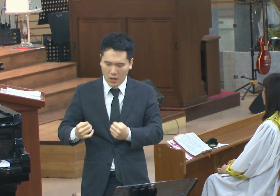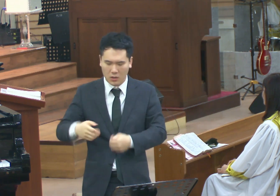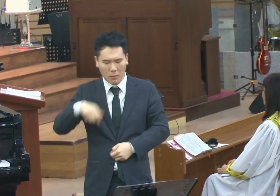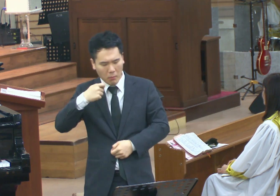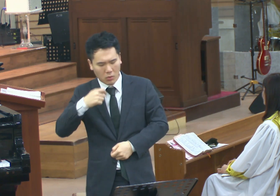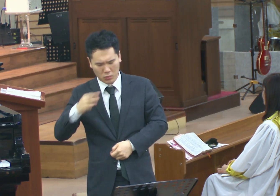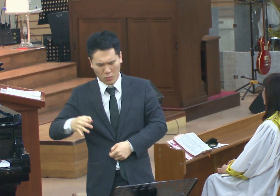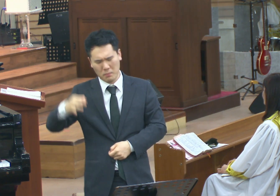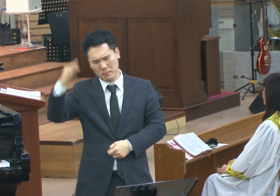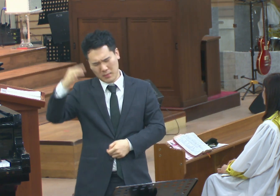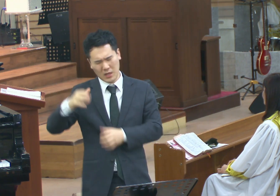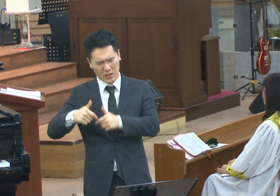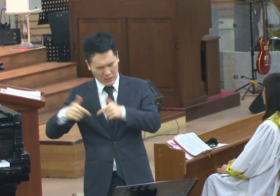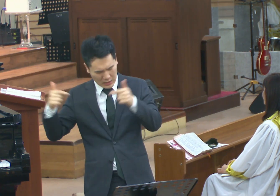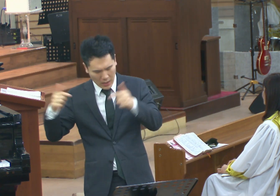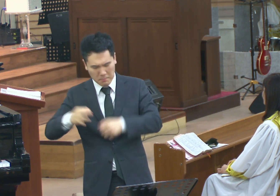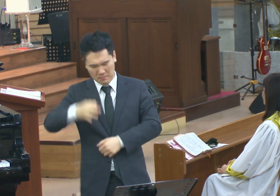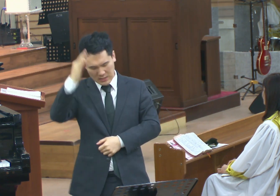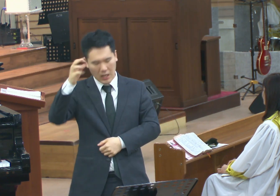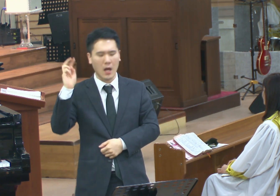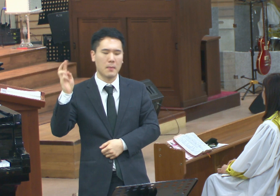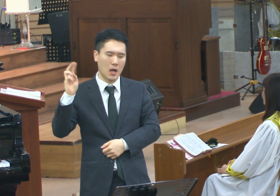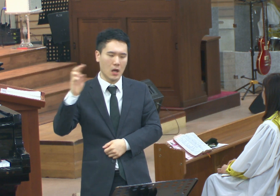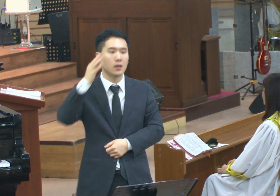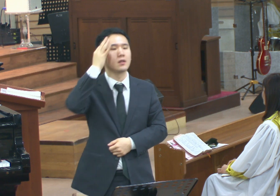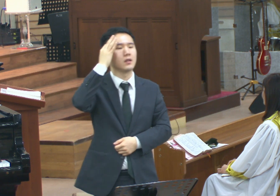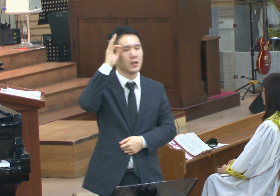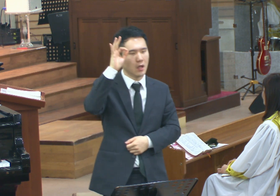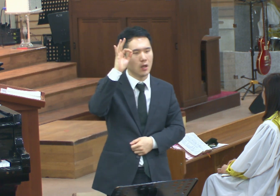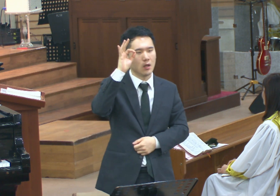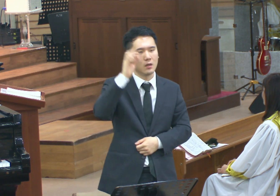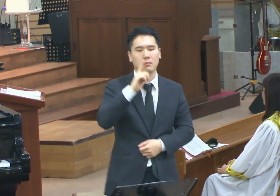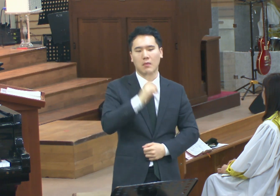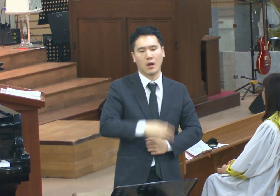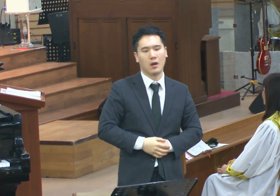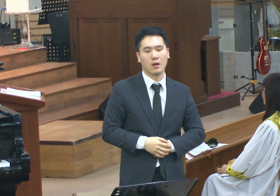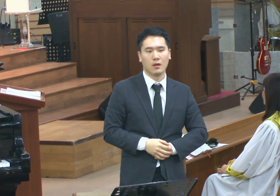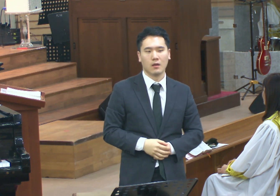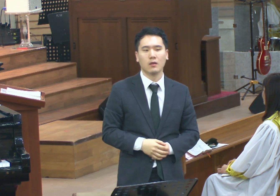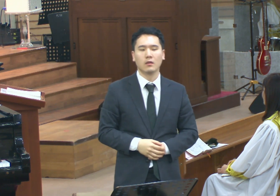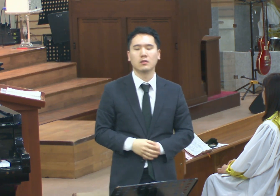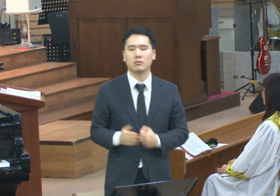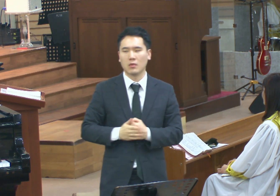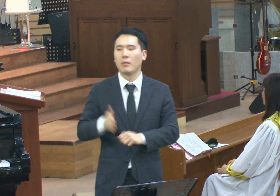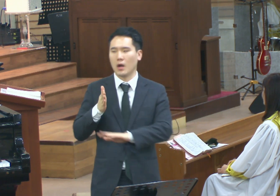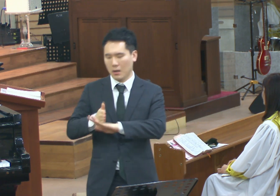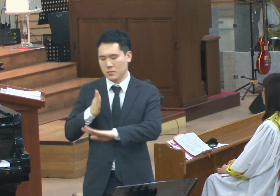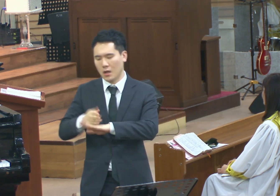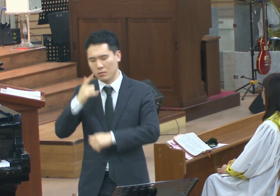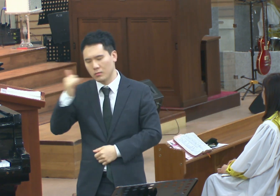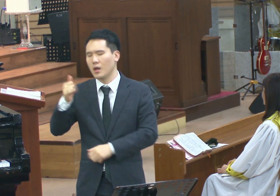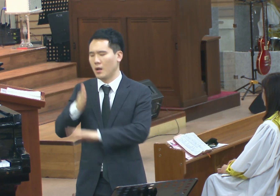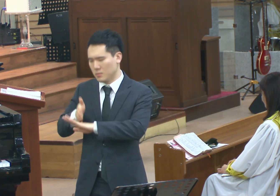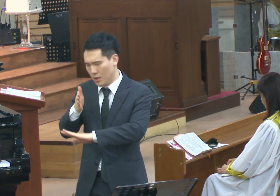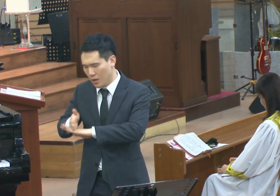않아도요. 알아주는구나. 참 좋다. 이제 그것이 사람 살아가는데 얼마나